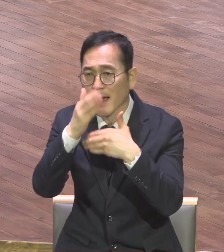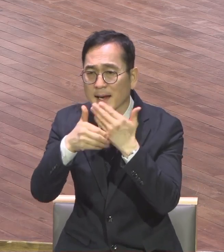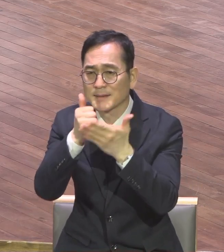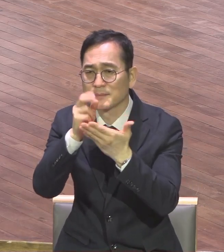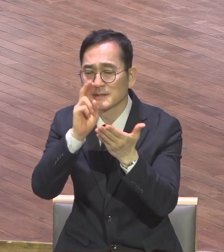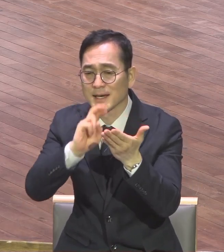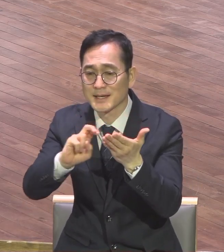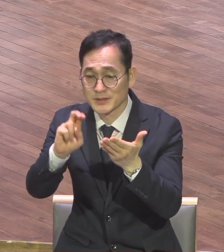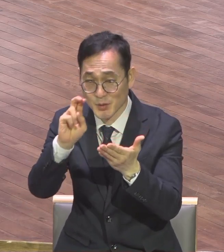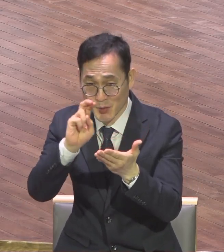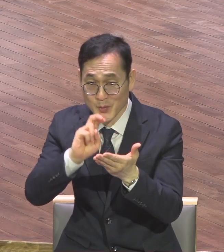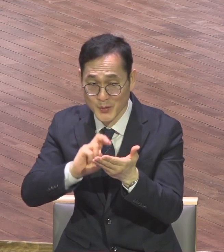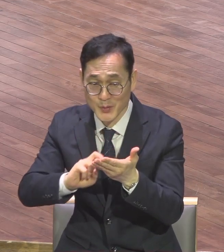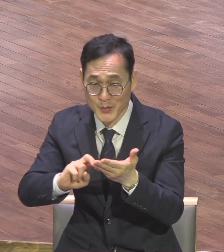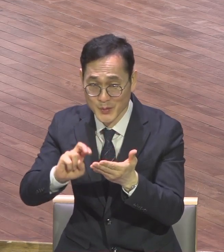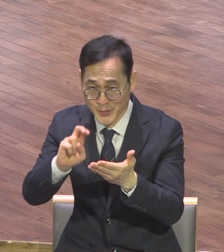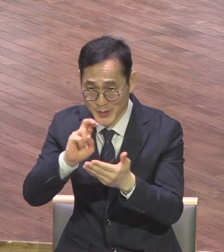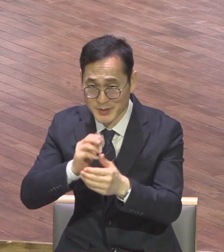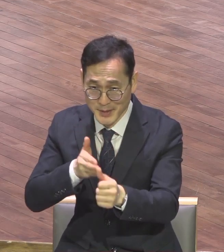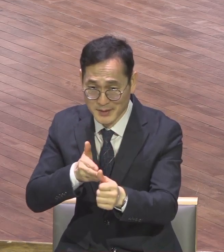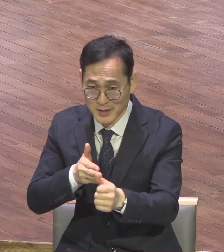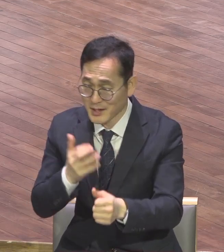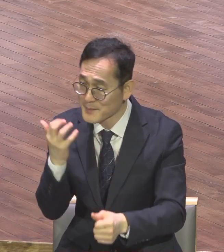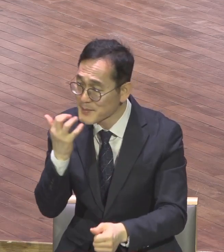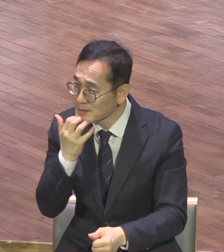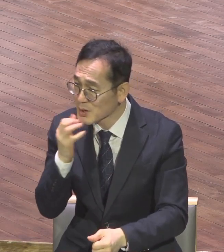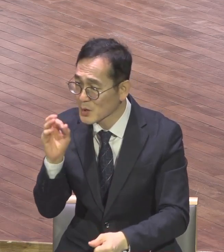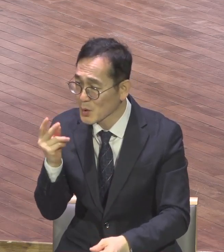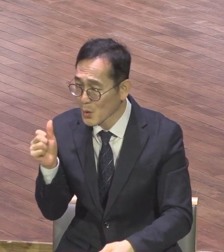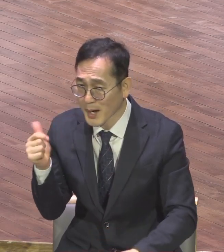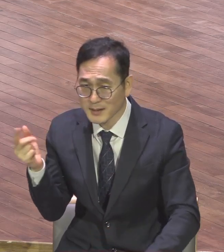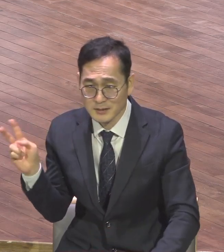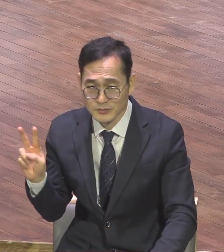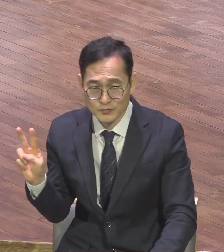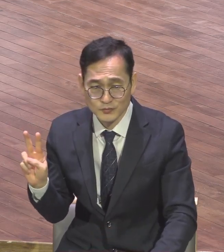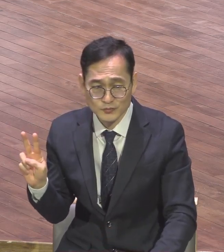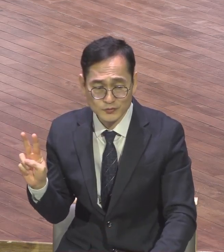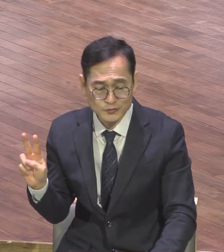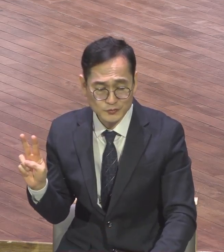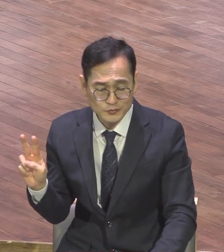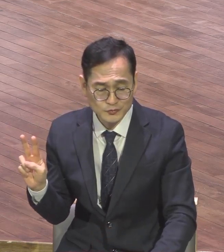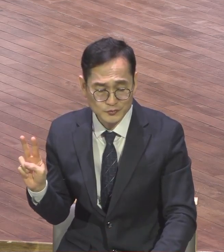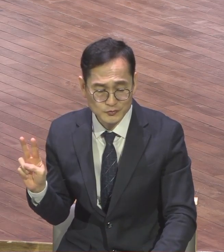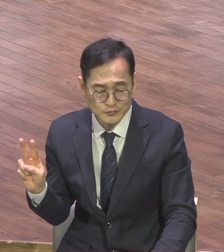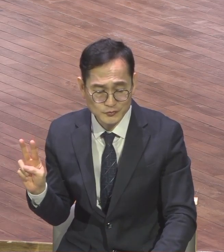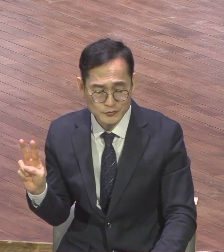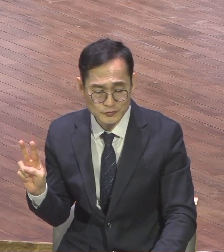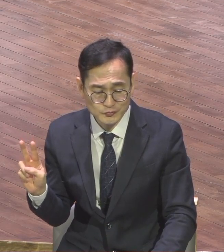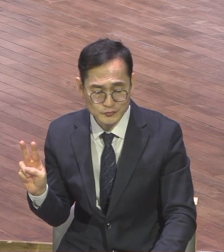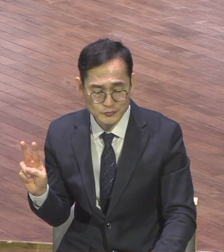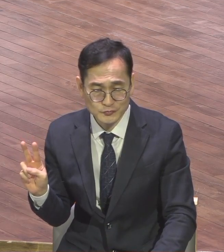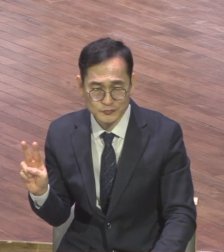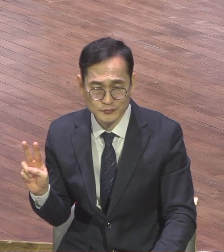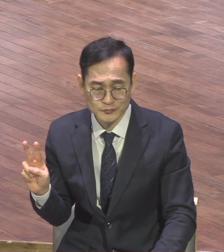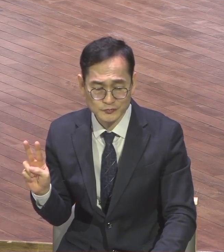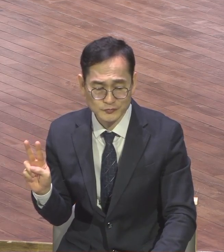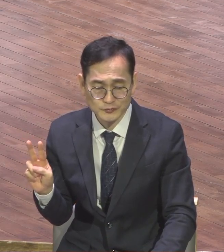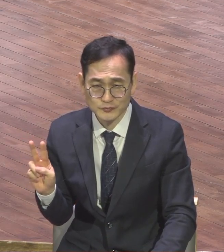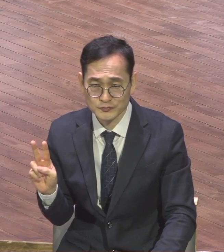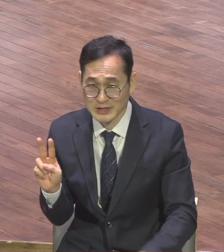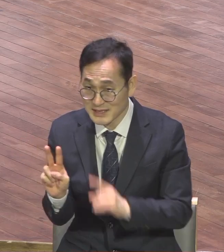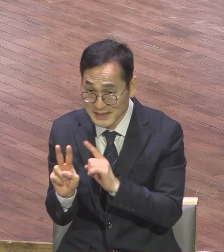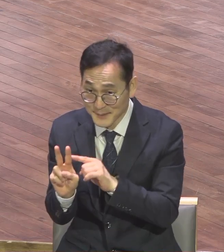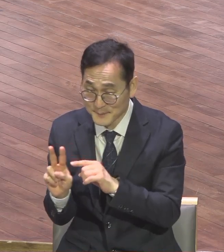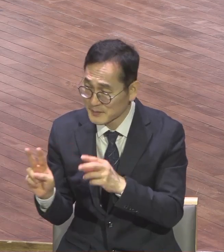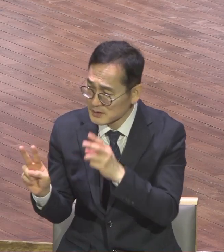찬송하는, 응? 베드로 요한을 찬송한 것이 아니었어요. 그는 자신에게 일어난 일을 통해서 하나님의 능력을